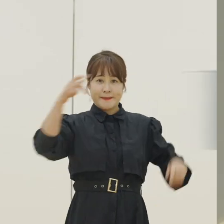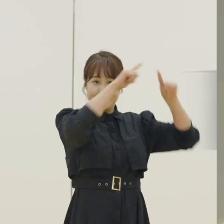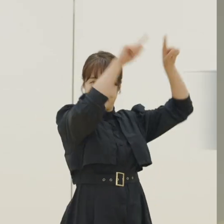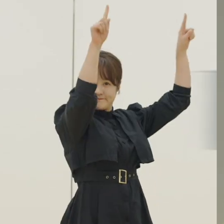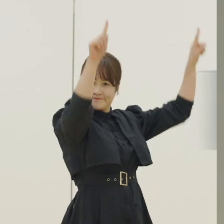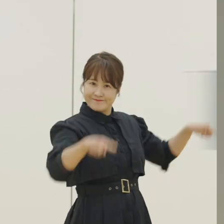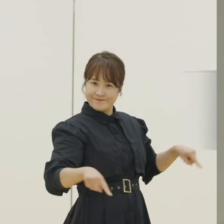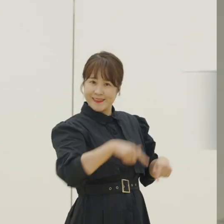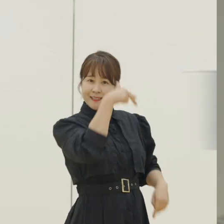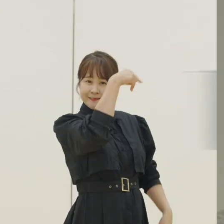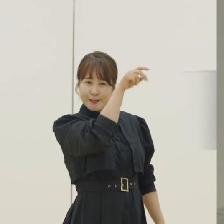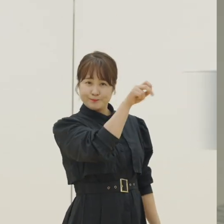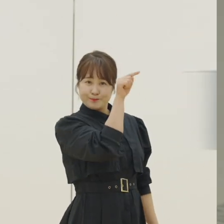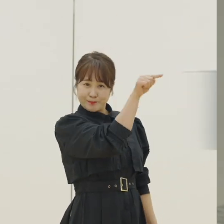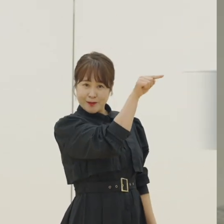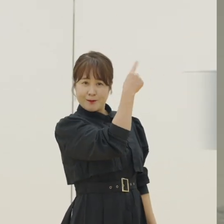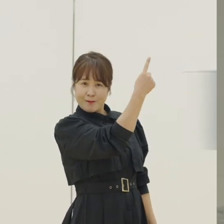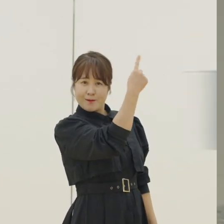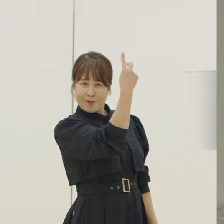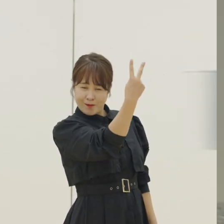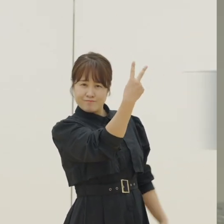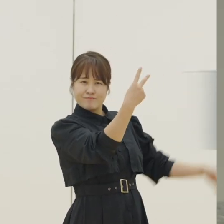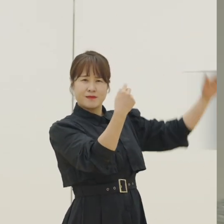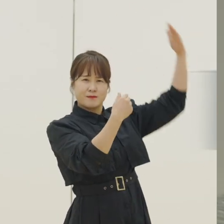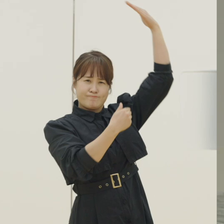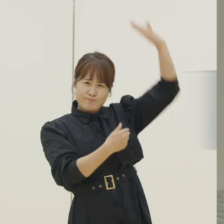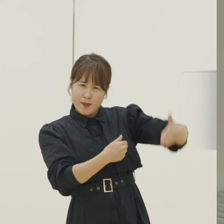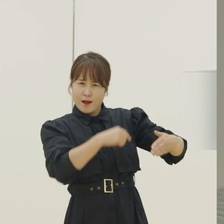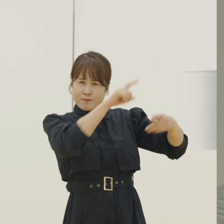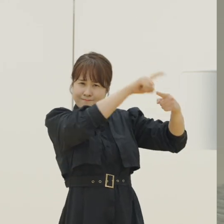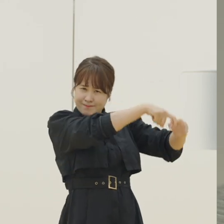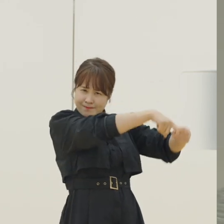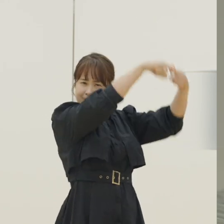큰 캔버스에 점 한 줄 점 있는 것도 벽에 걸어놓으면